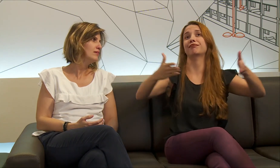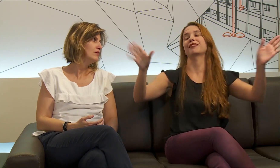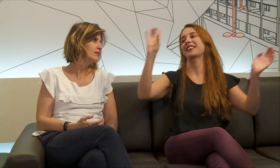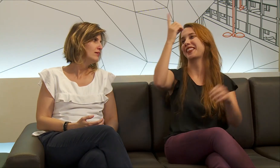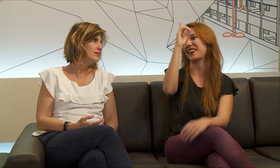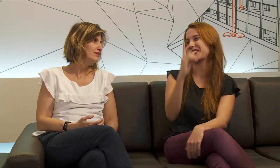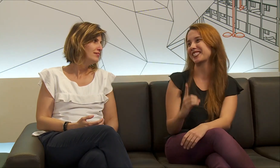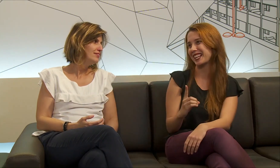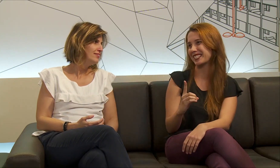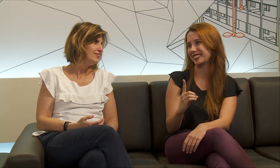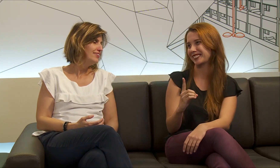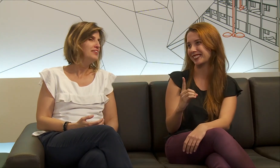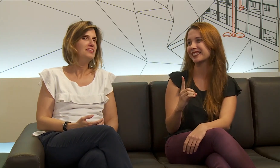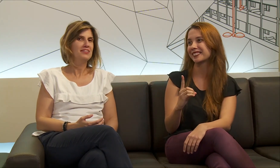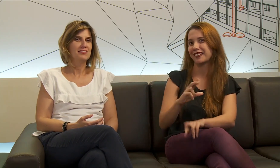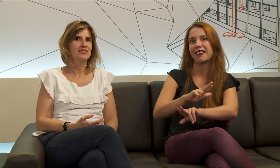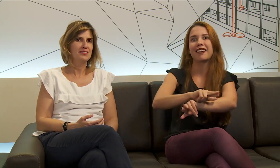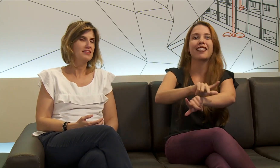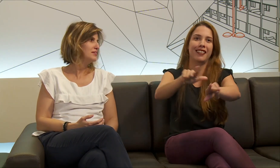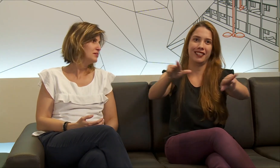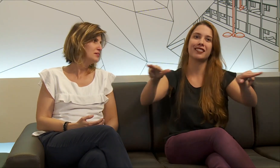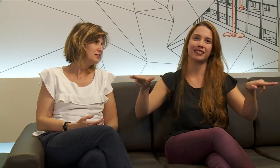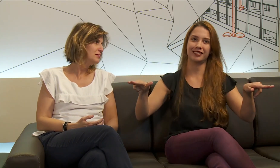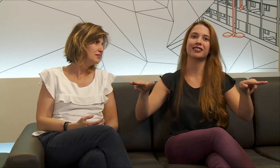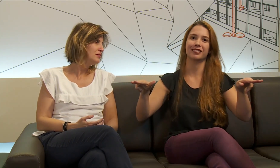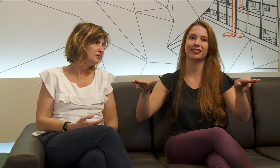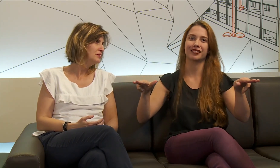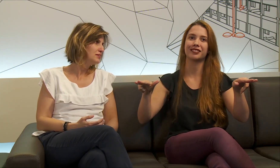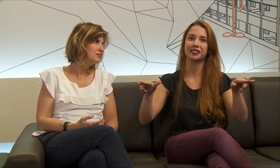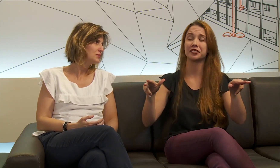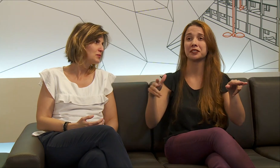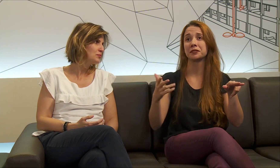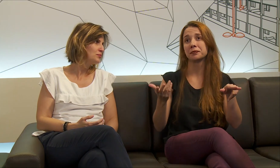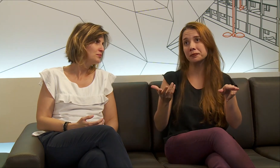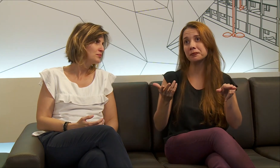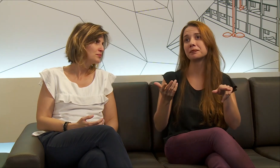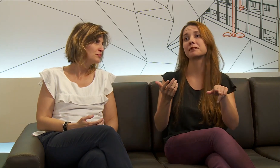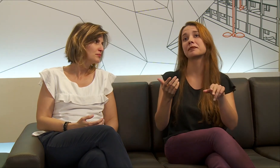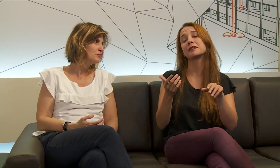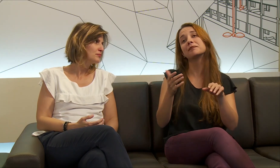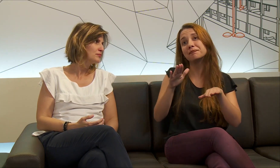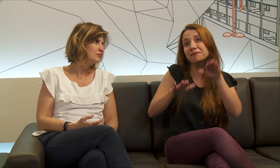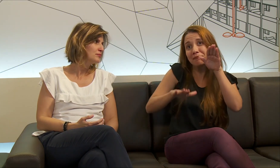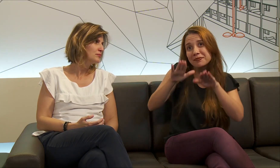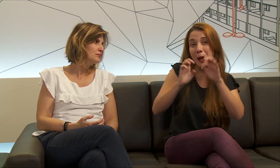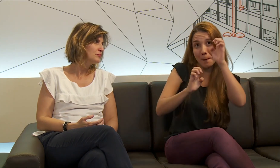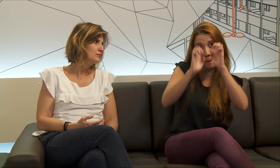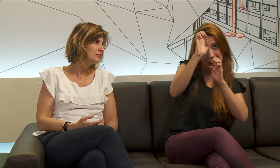surdas, elas são para pessoas com deficiência. E aí a empresa